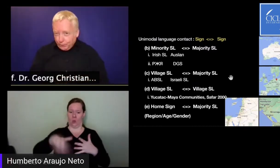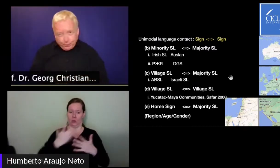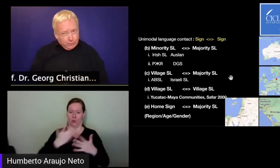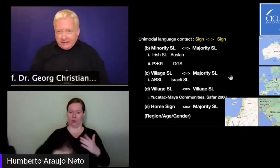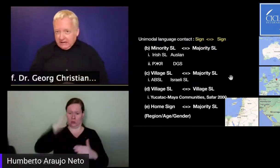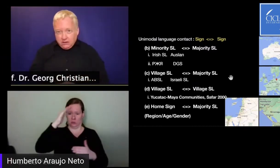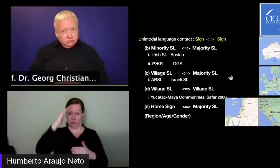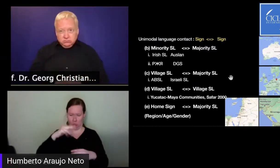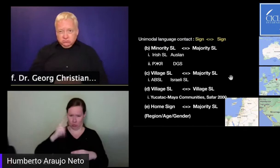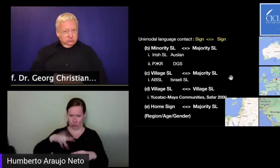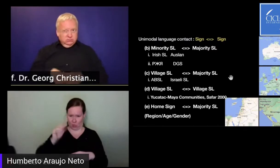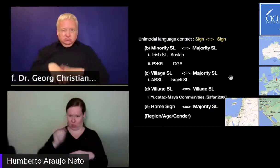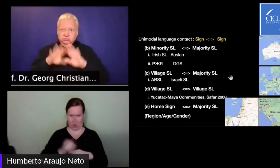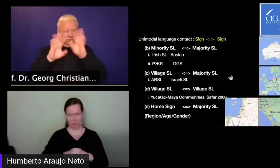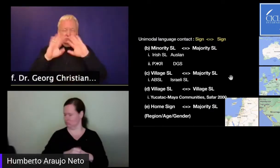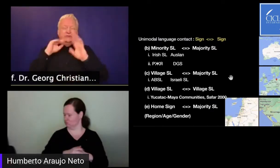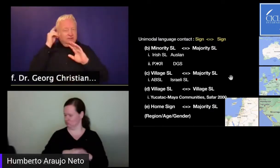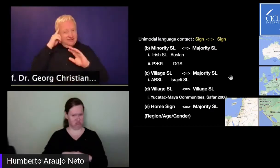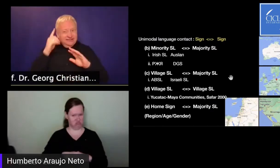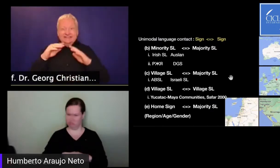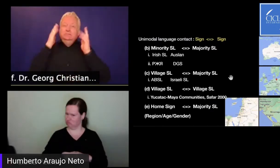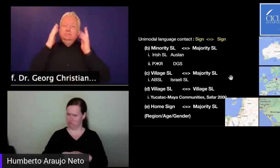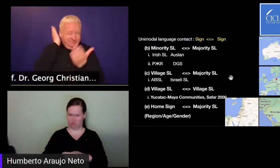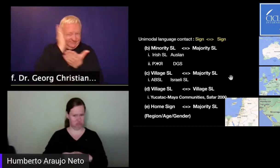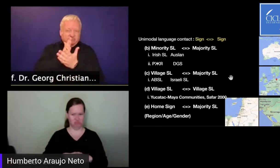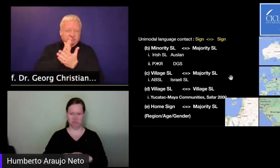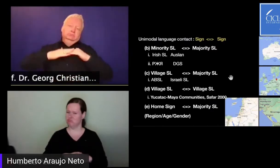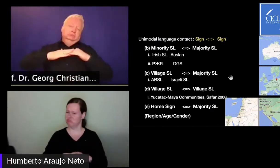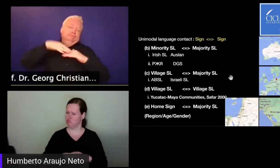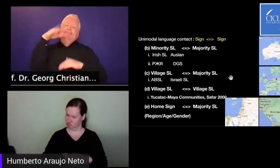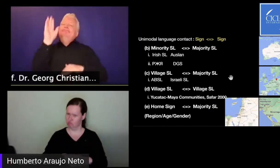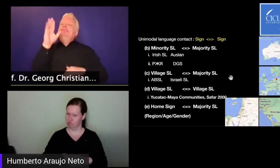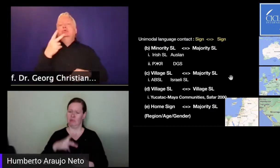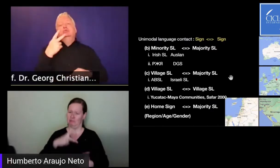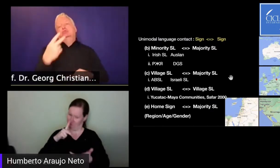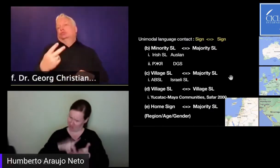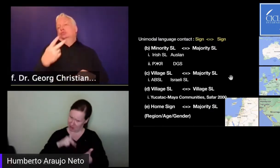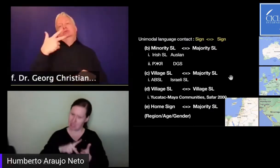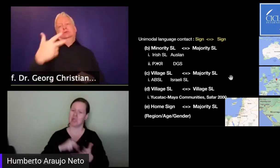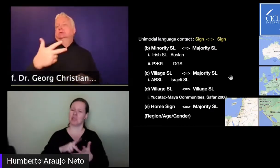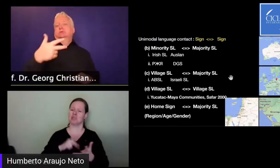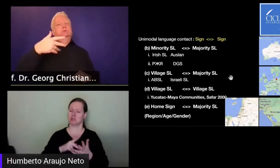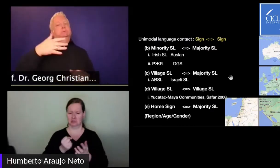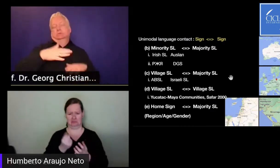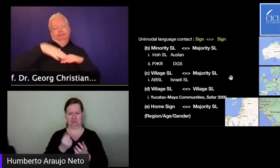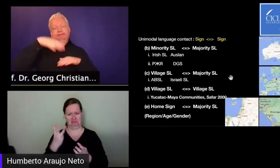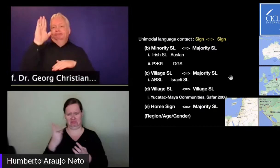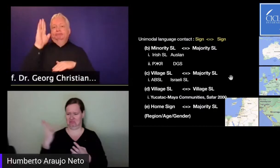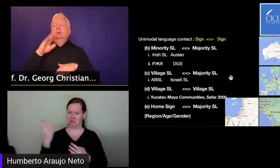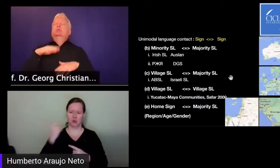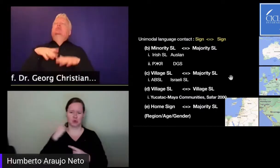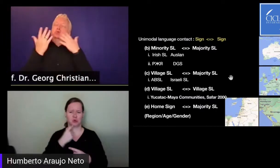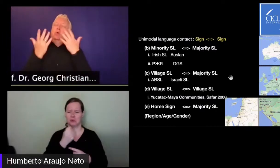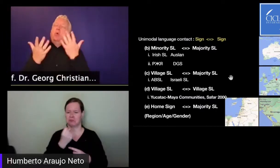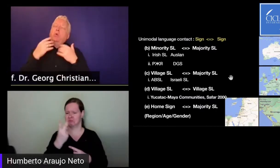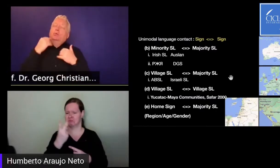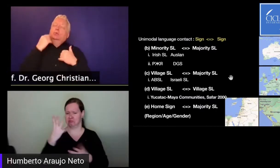linguísticos aparecerem e se cruzarem e se apresentarem em situações de contato.